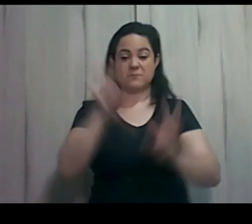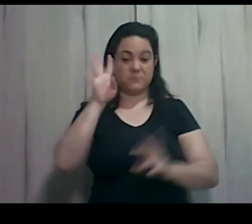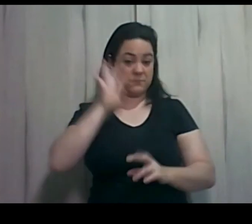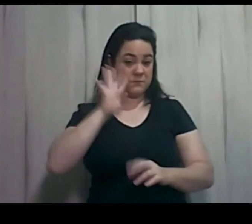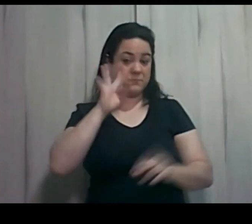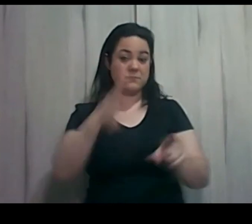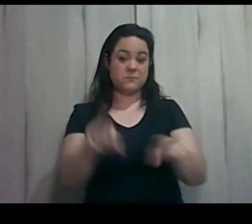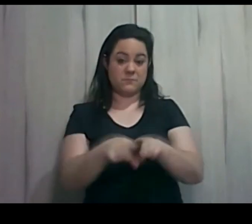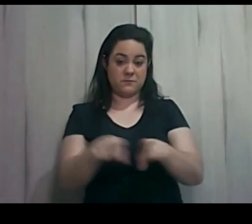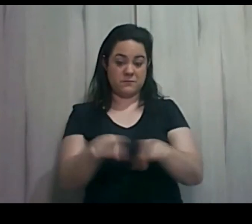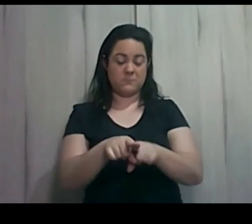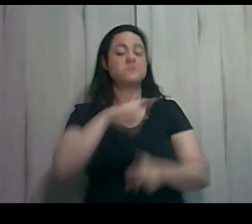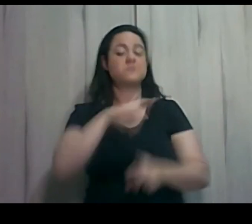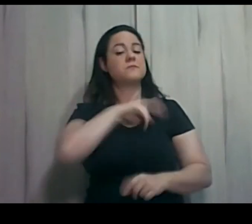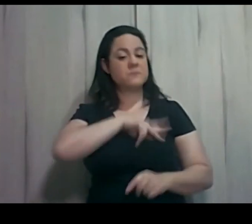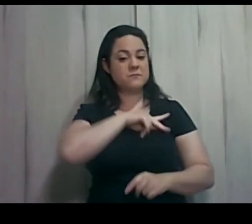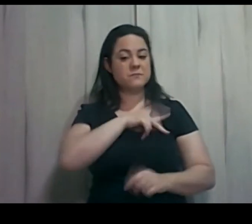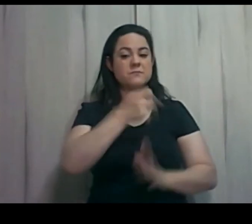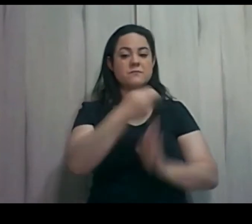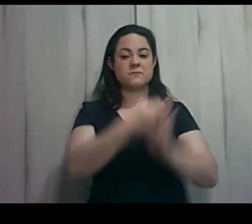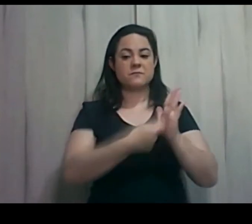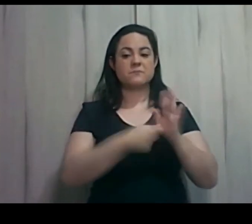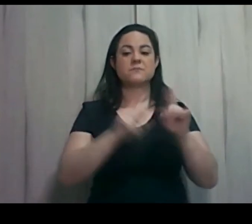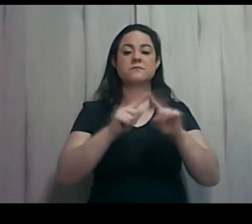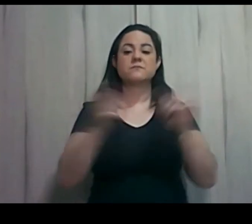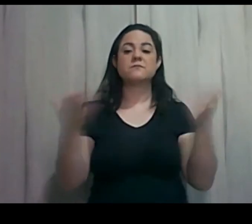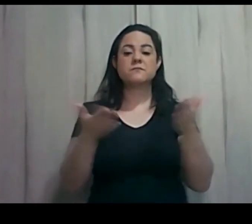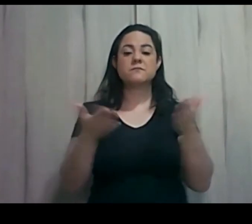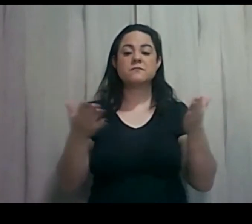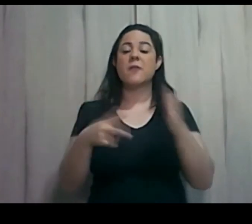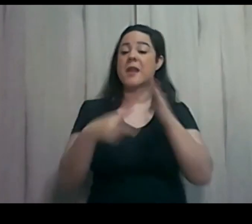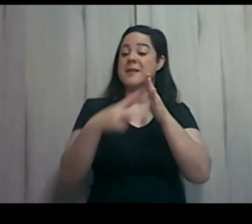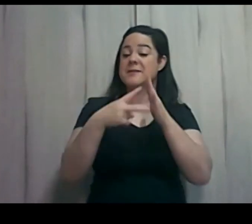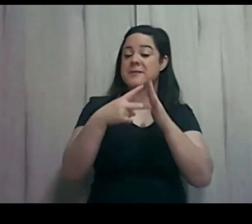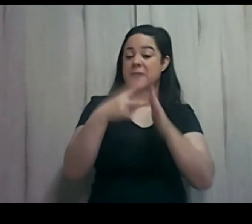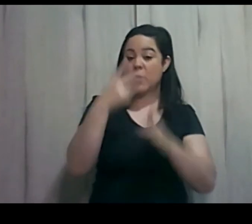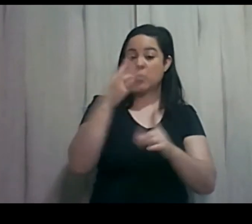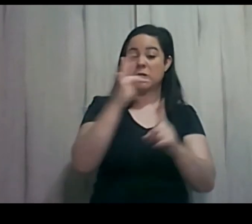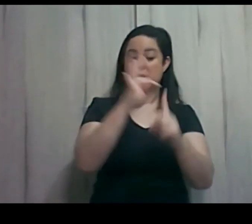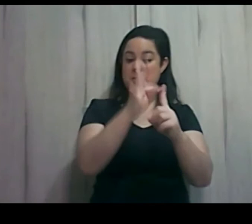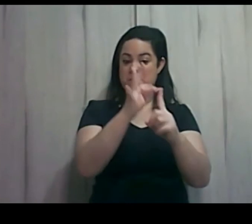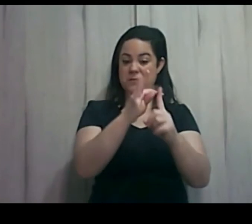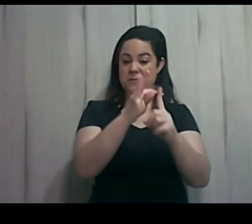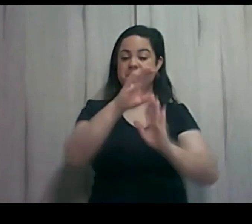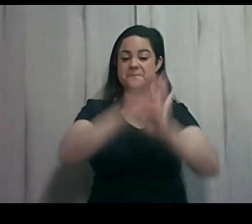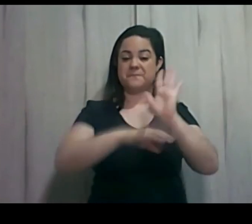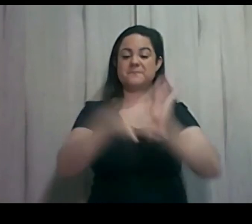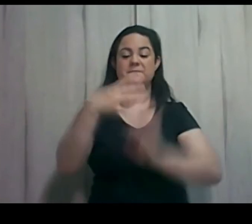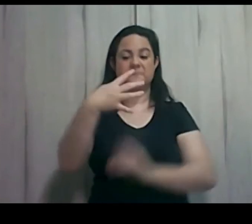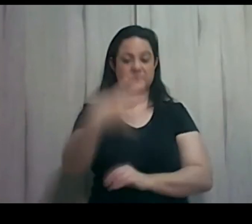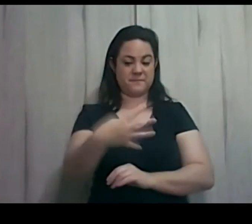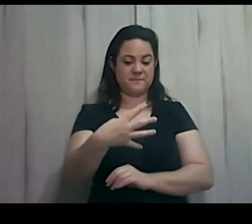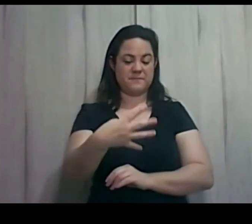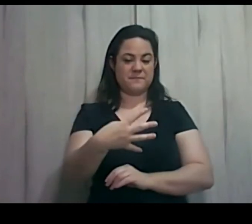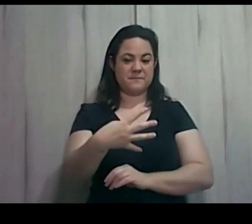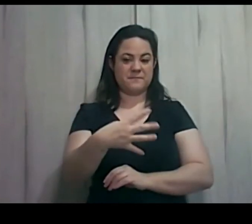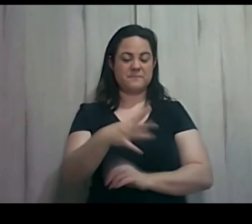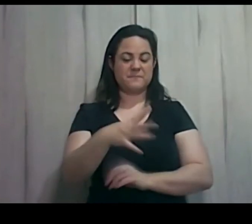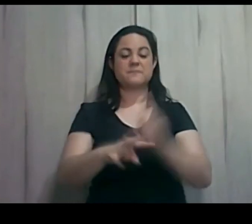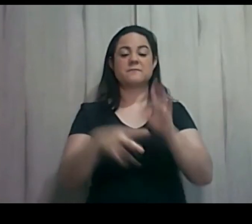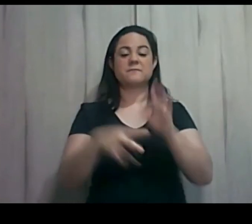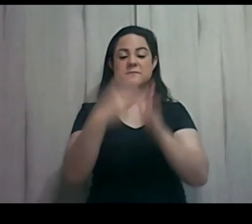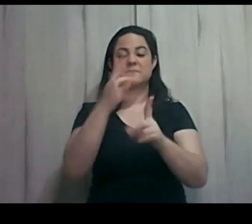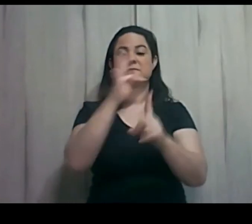escrito pelo apóstolo Paulo, só que agora em 2 Timóteo, capítulo 4. 2 Timóteo,